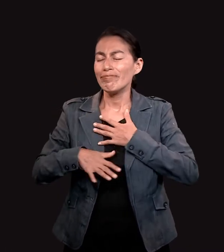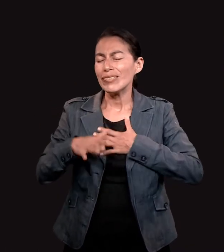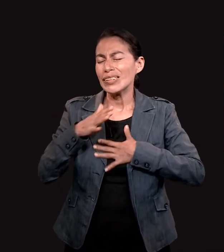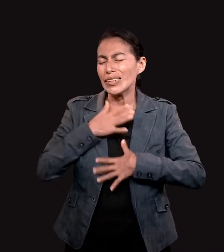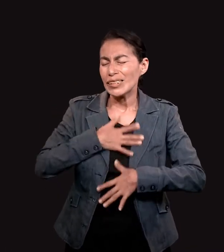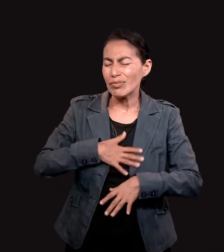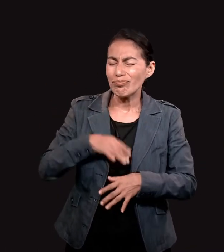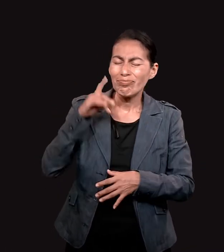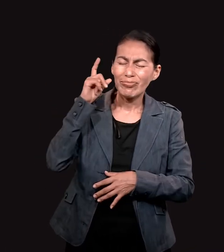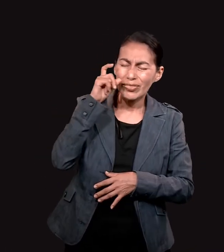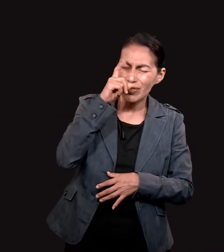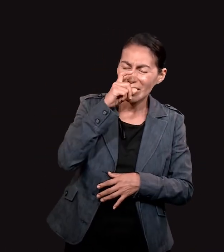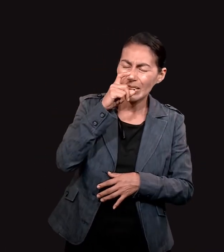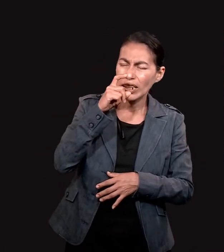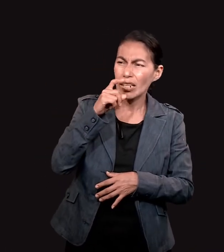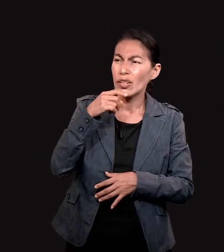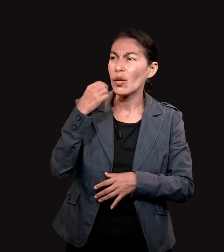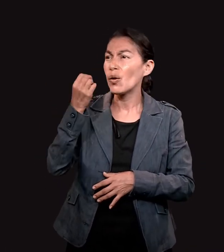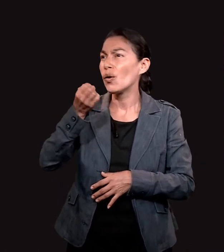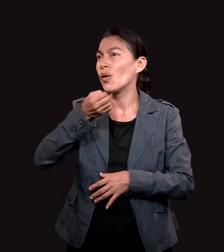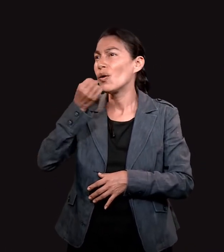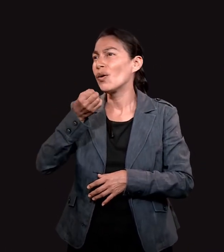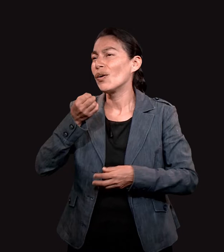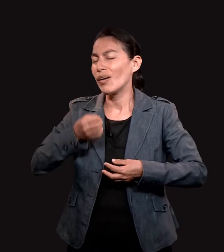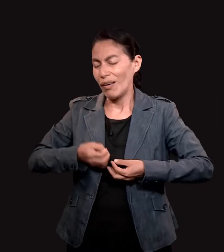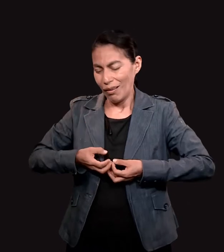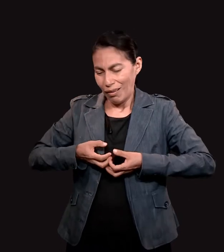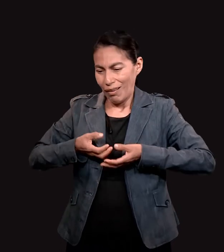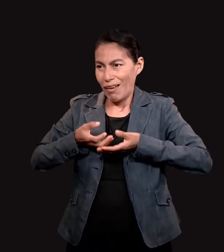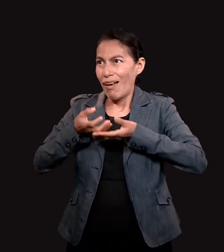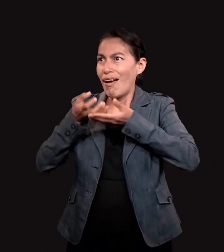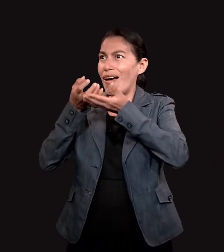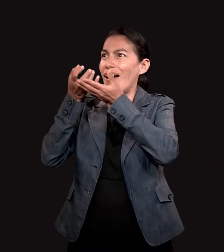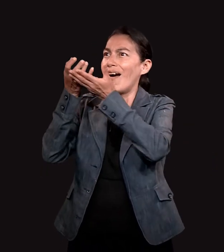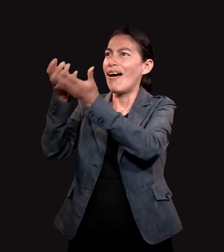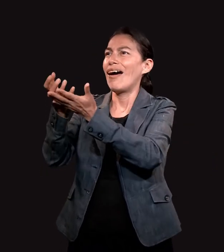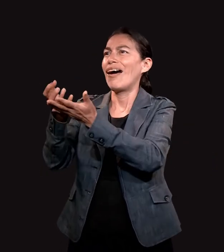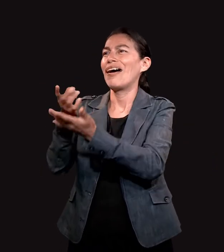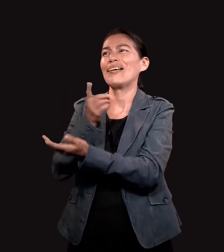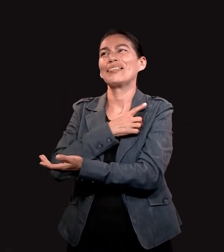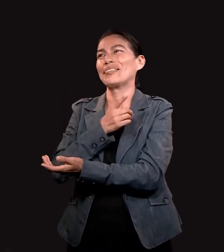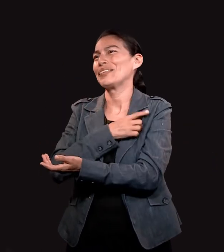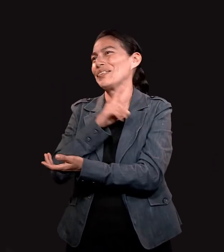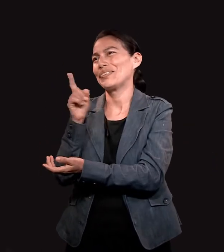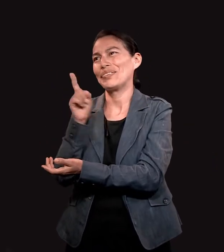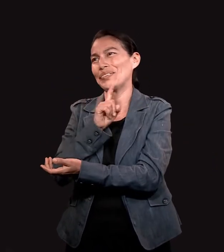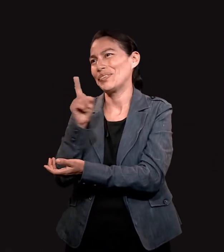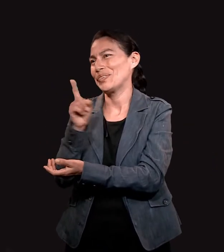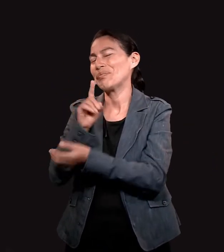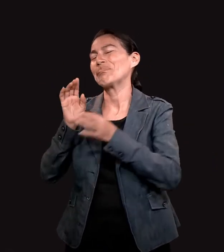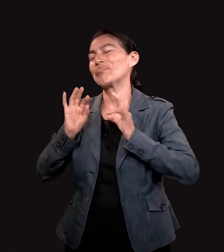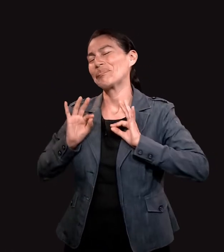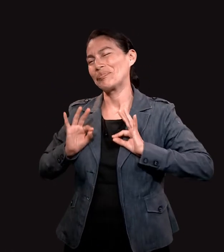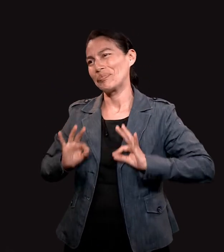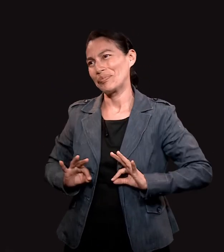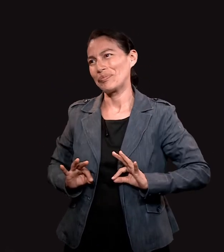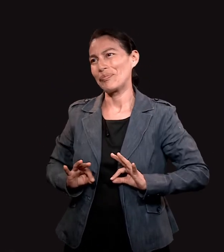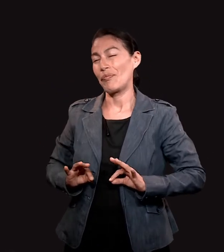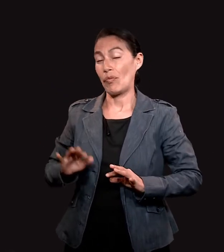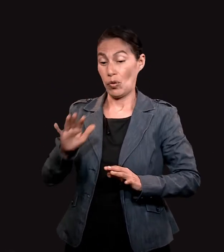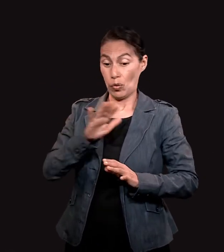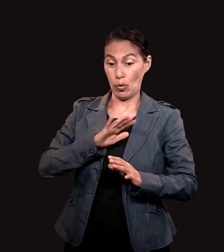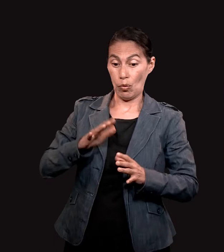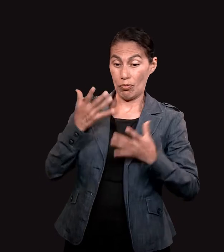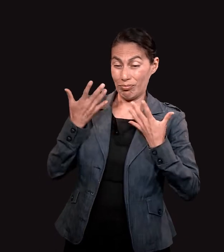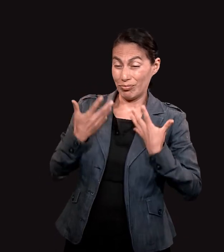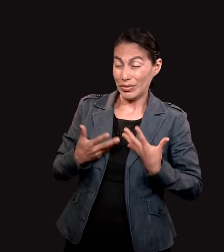ora, uno descarga y puede sentir que no está solo, para empezar. Digo, tienes a tu esposa, ¿verdad?